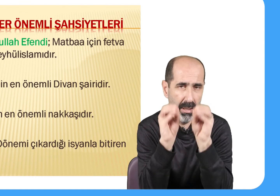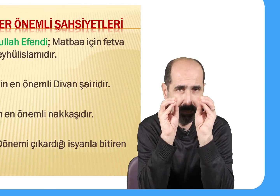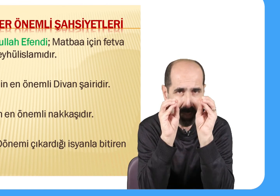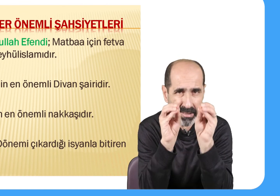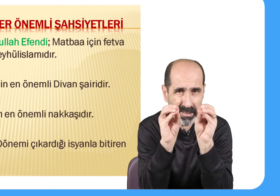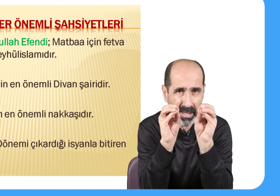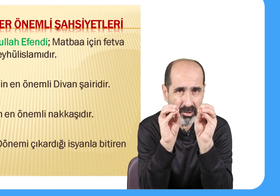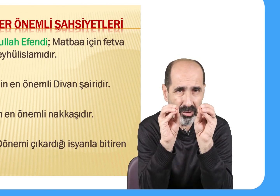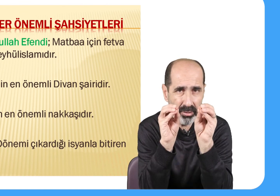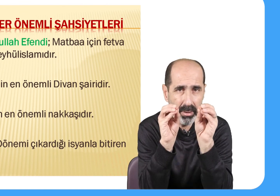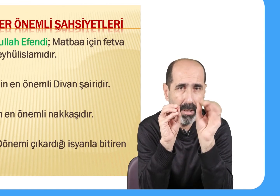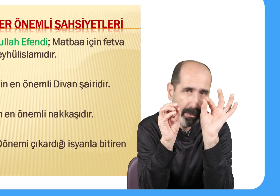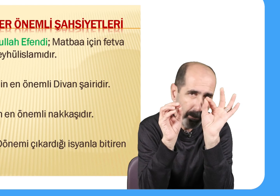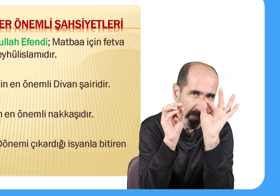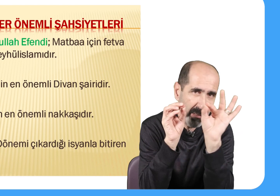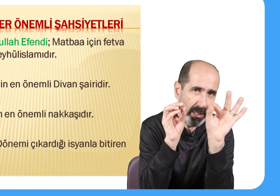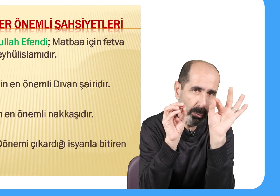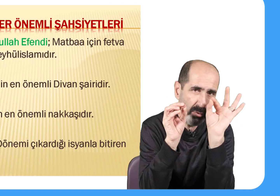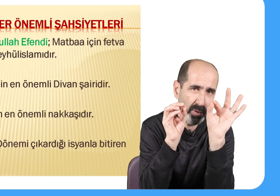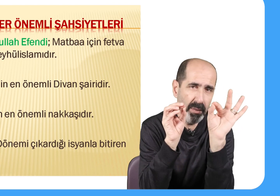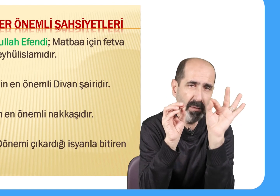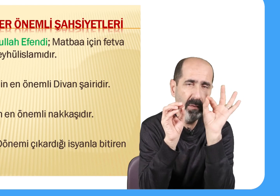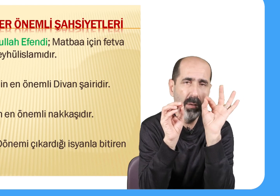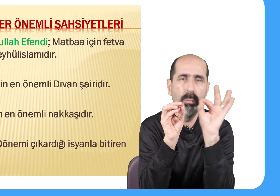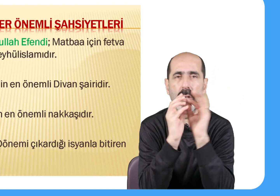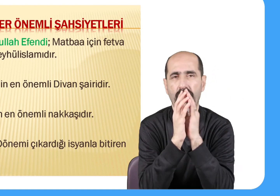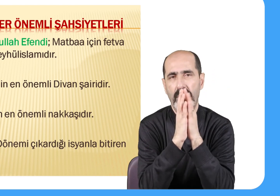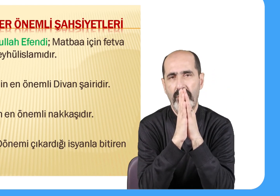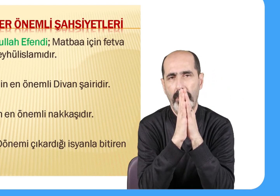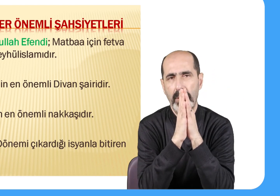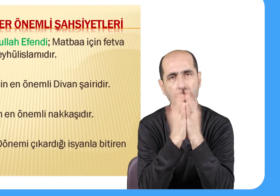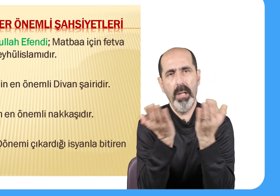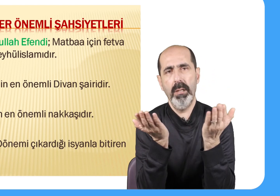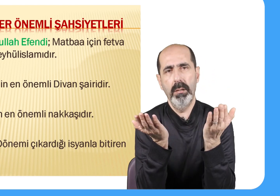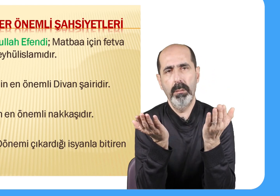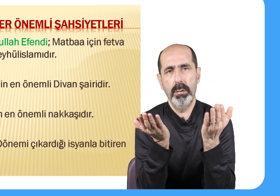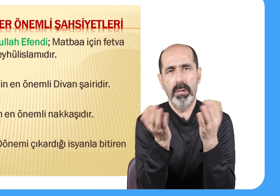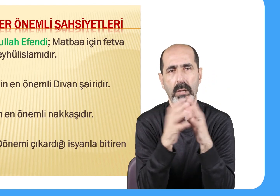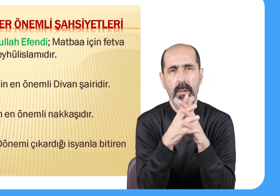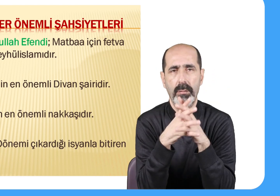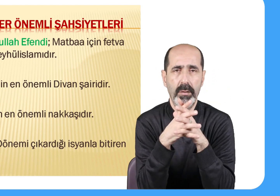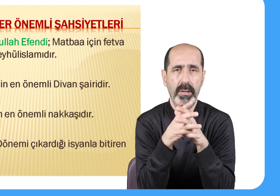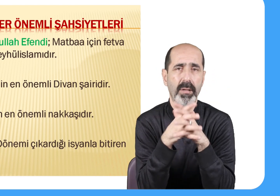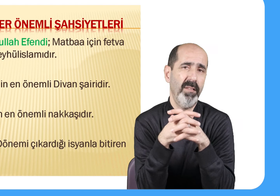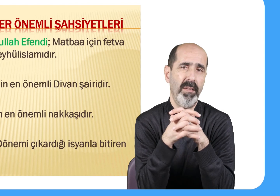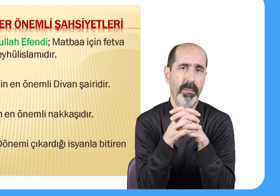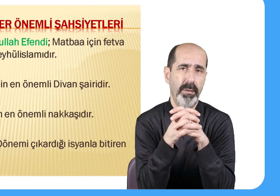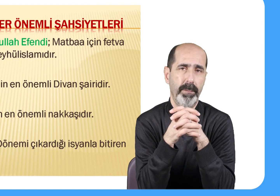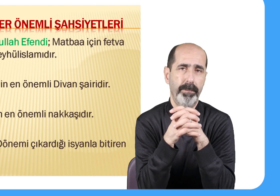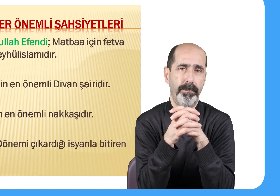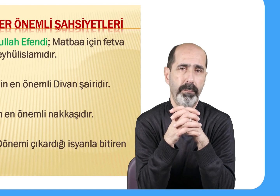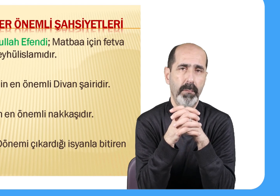dır Nakkaş minyatür sanatıyla uğraşan kişi demek yani bugünkü alanda söylersek